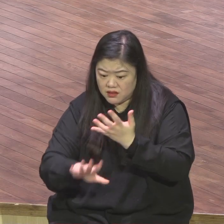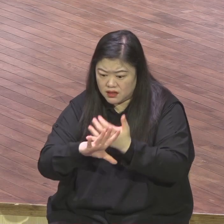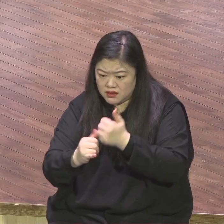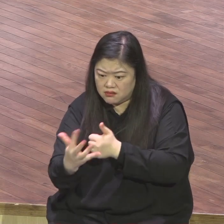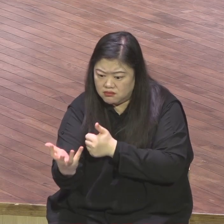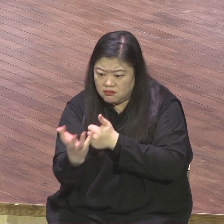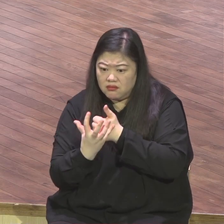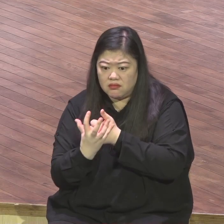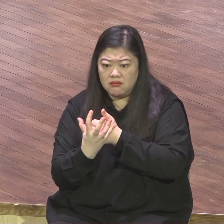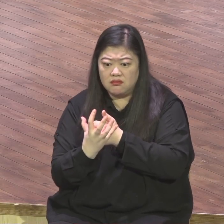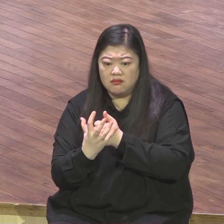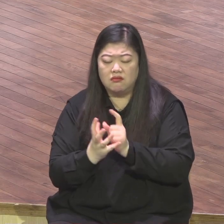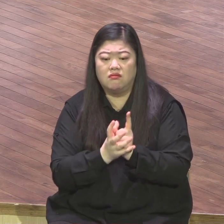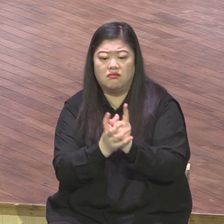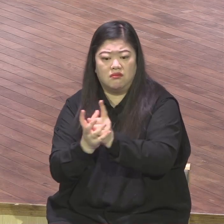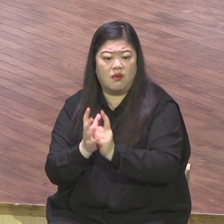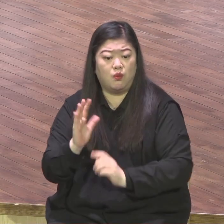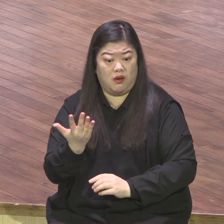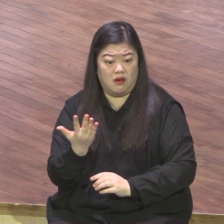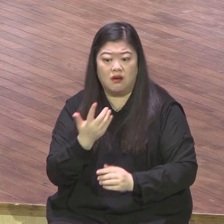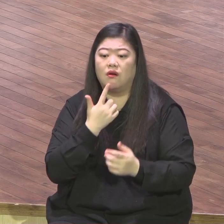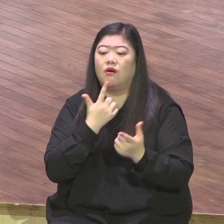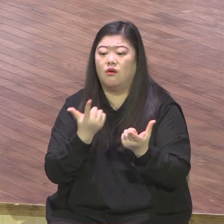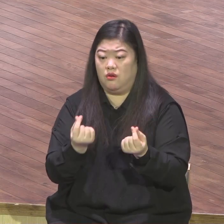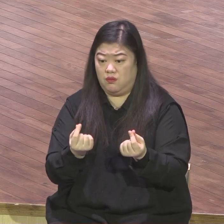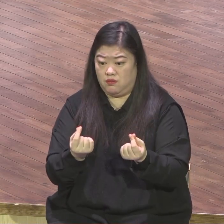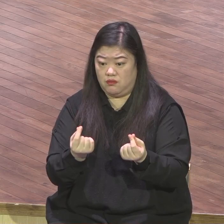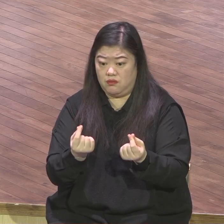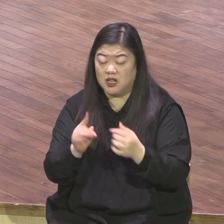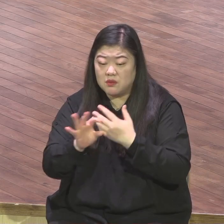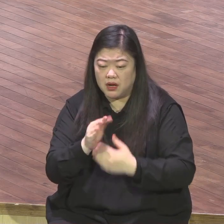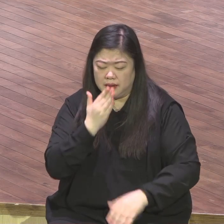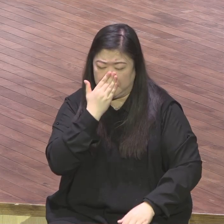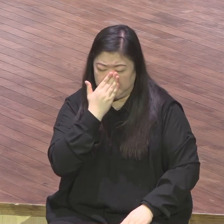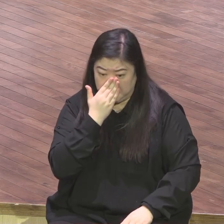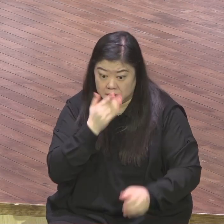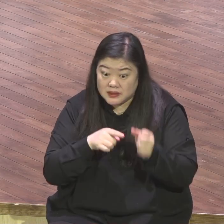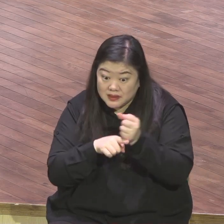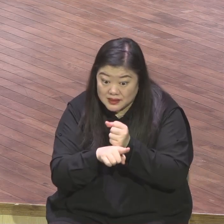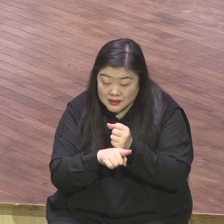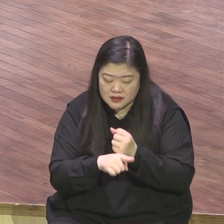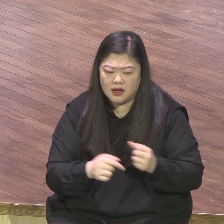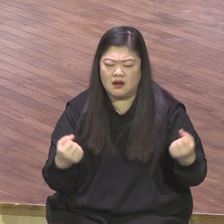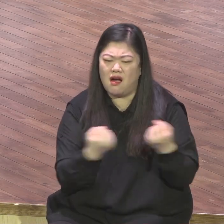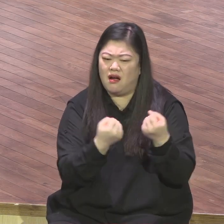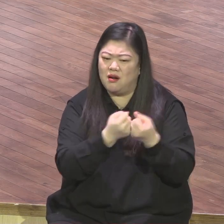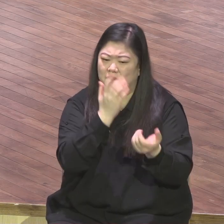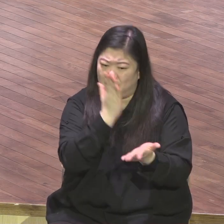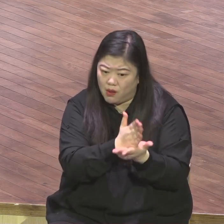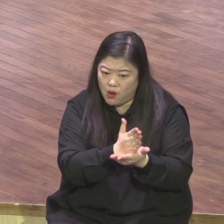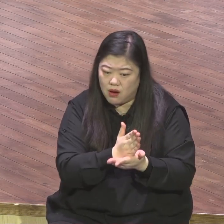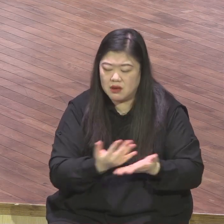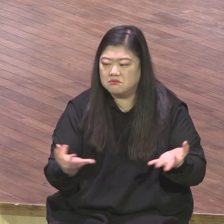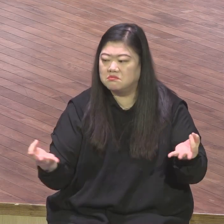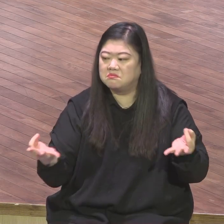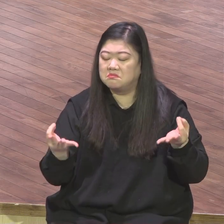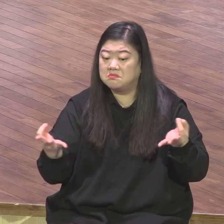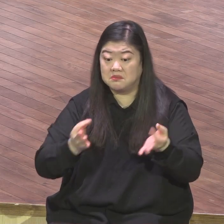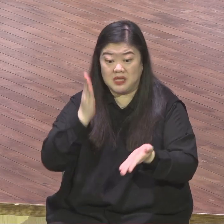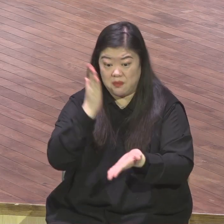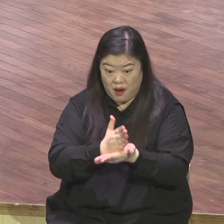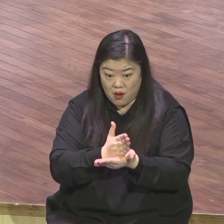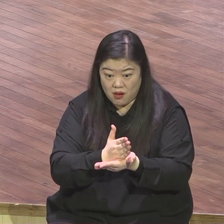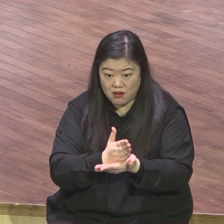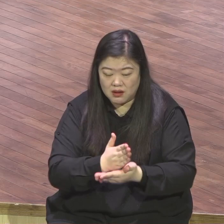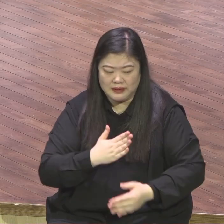그러면서 성경이 말하는 겸손을 뭘 말합니까? 아무 일에든지 다툼이나 허영으로 하지 말고 각각 자기보다